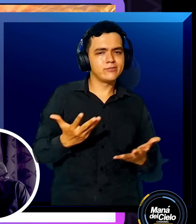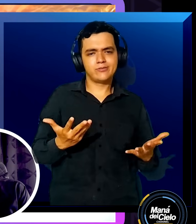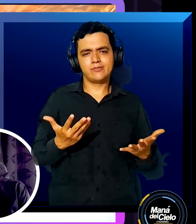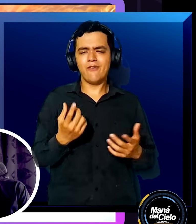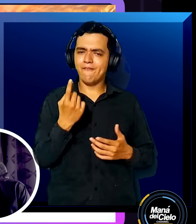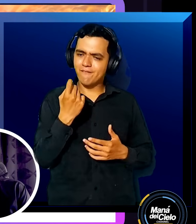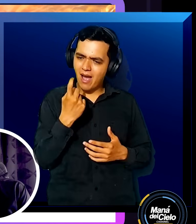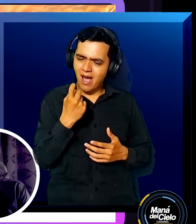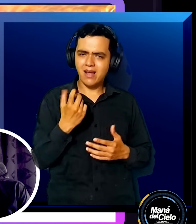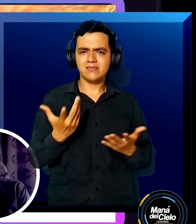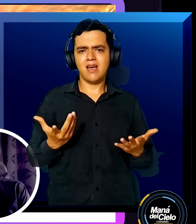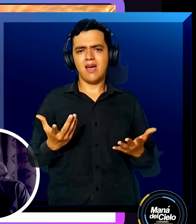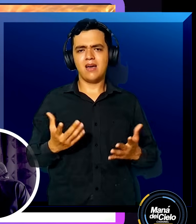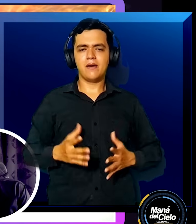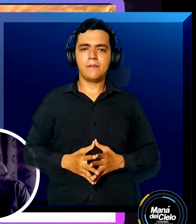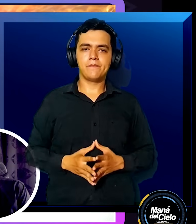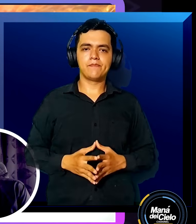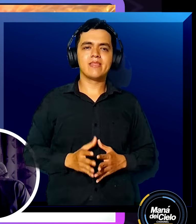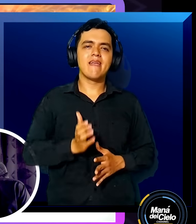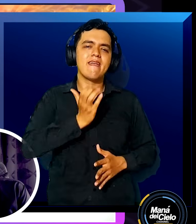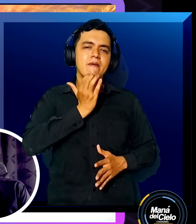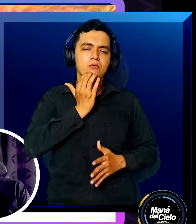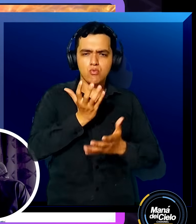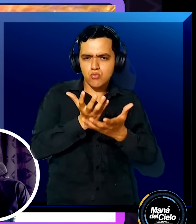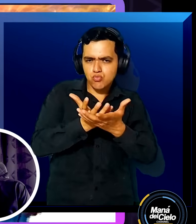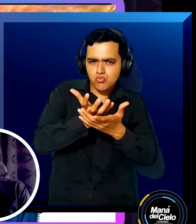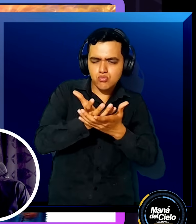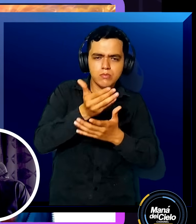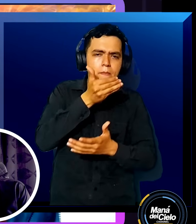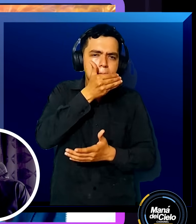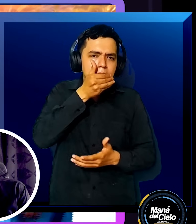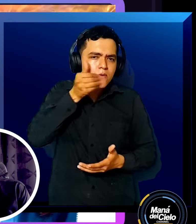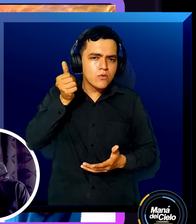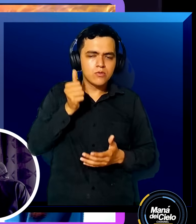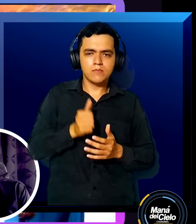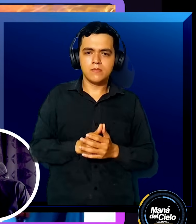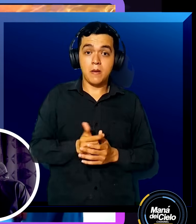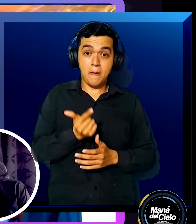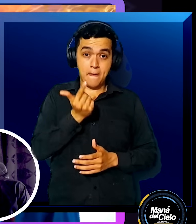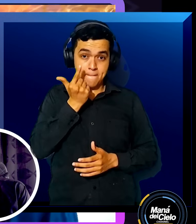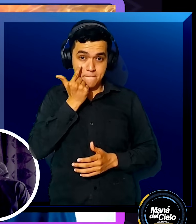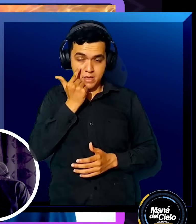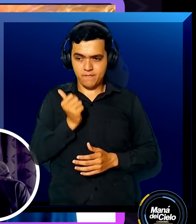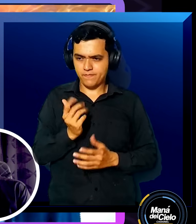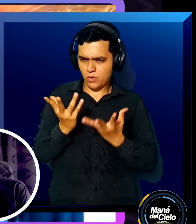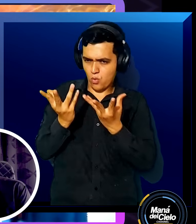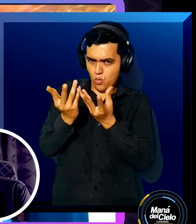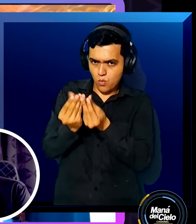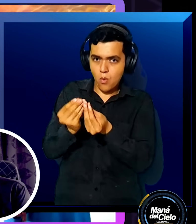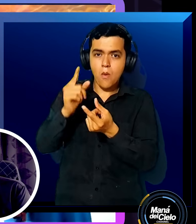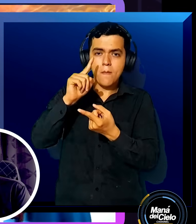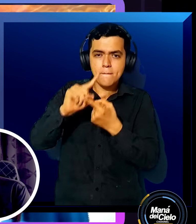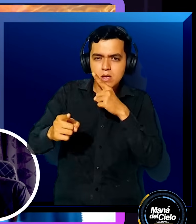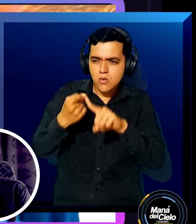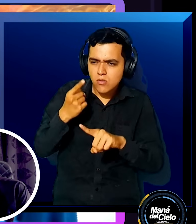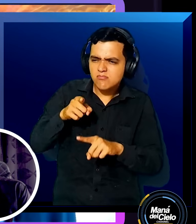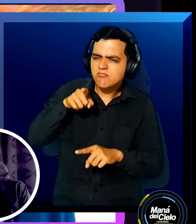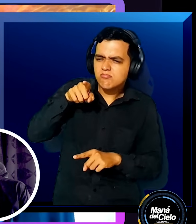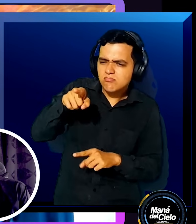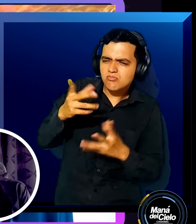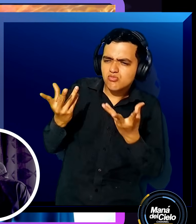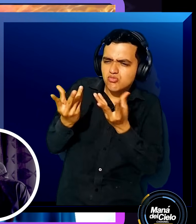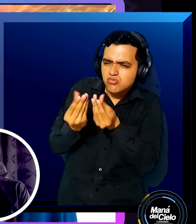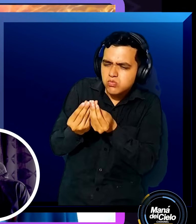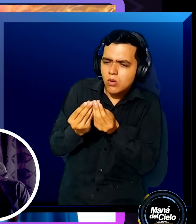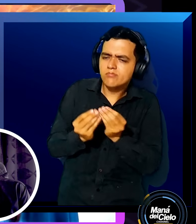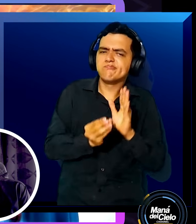comida, y traemos un canasto? Señor, llénalo, por favor, de huevos, de